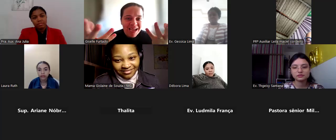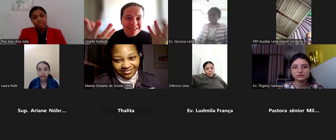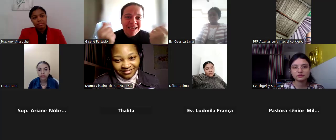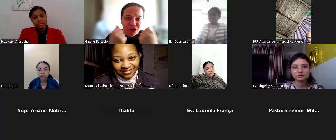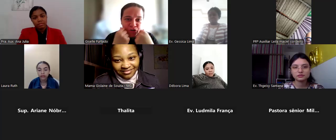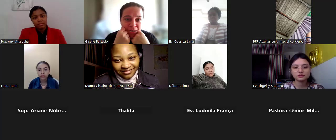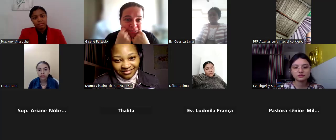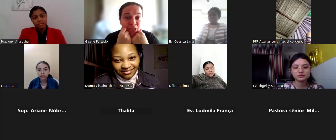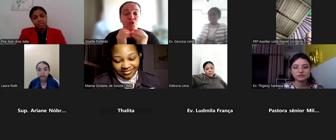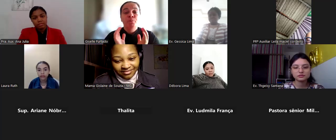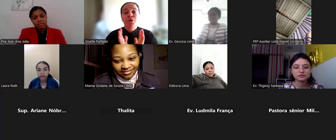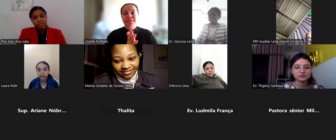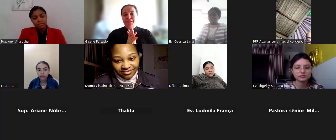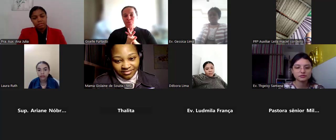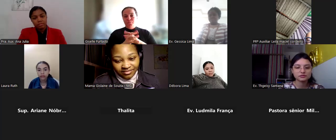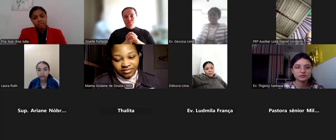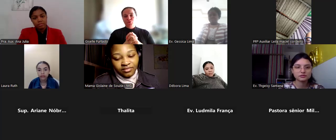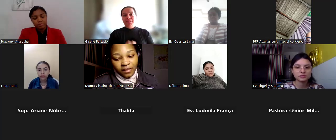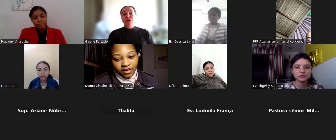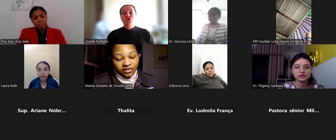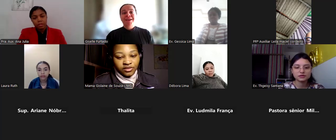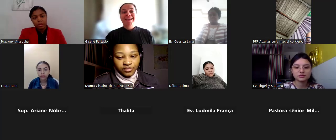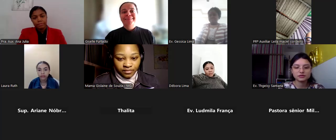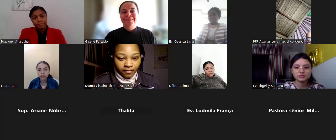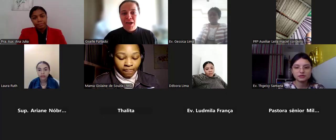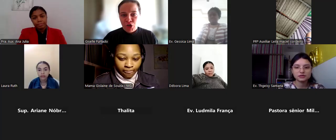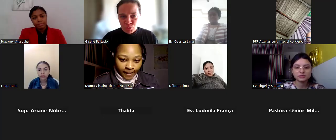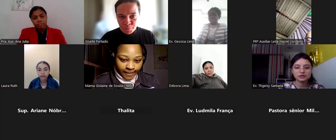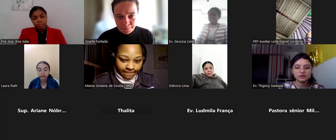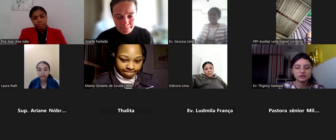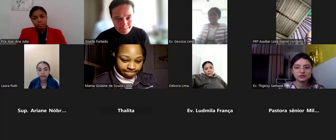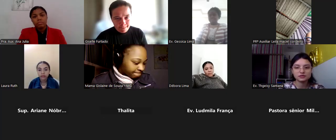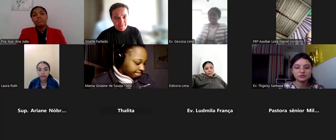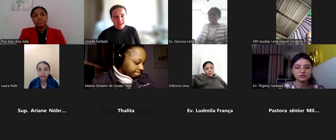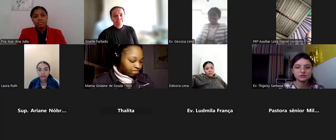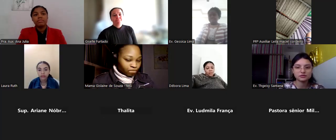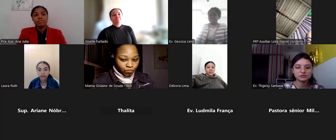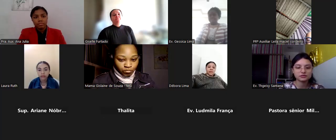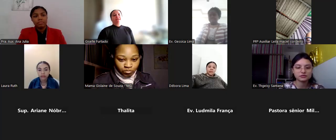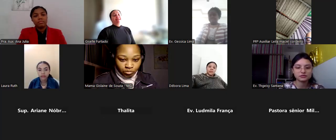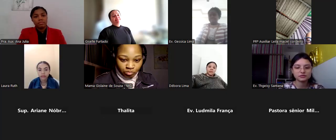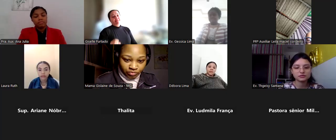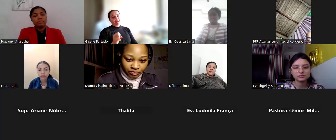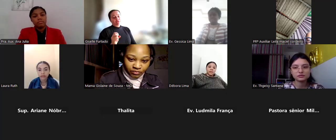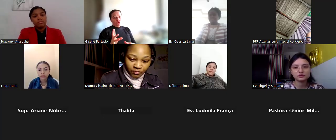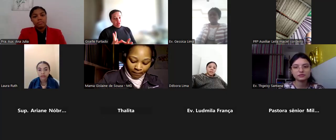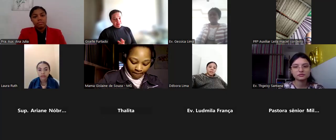sinais regionalizados. Por exemplo, o sinal de eterno, né? Ele tem dois